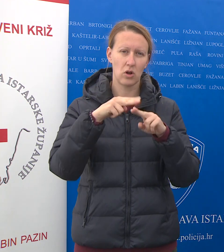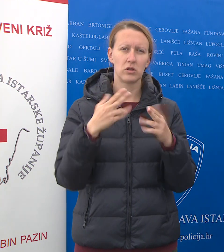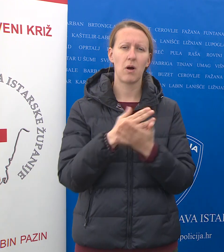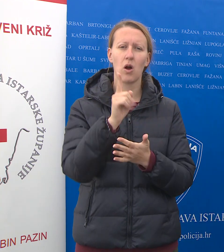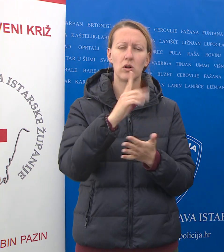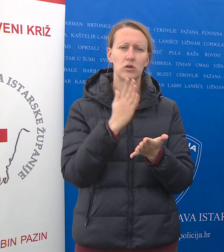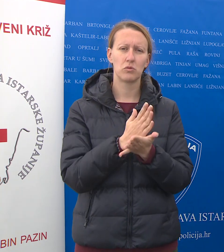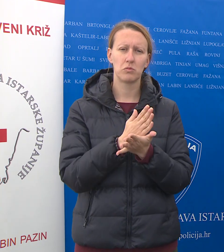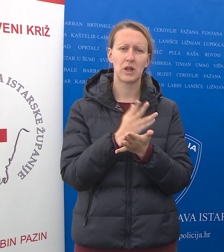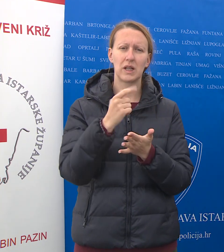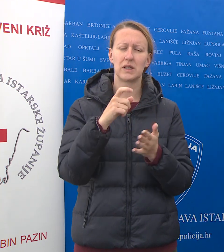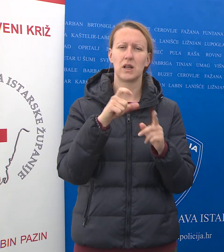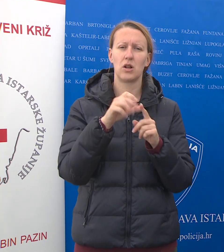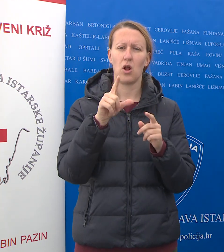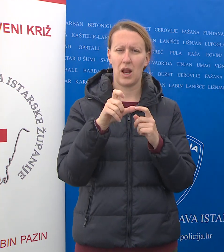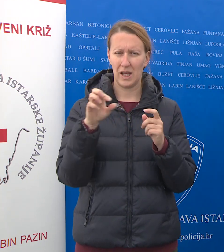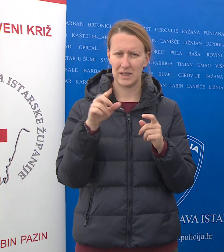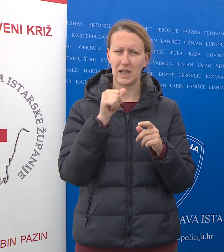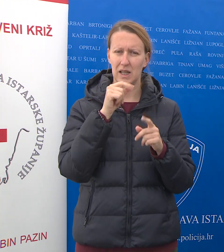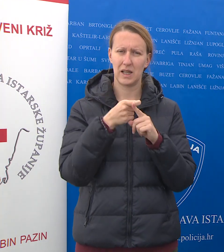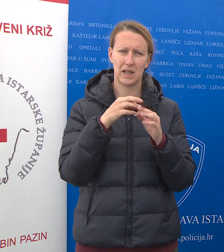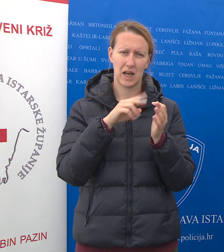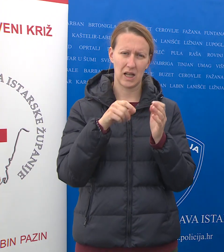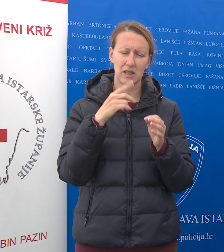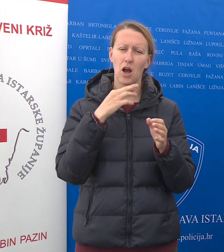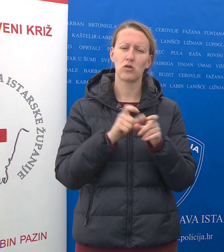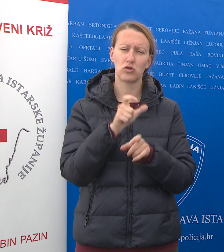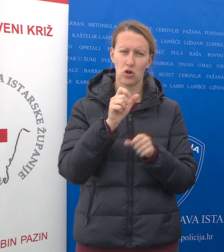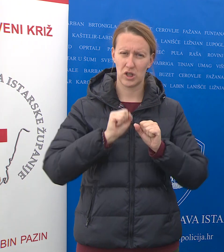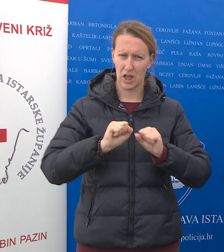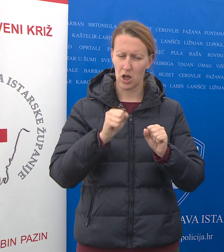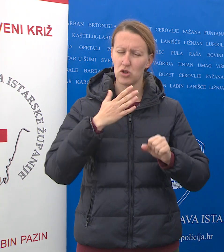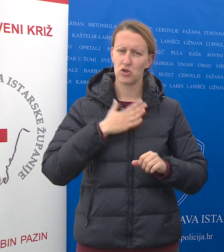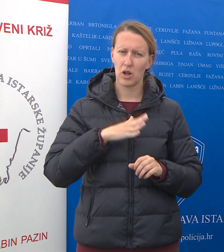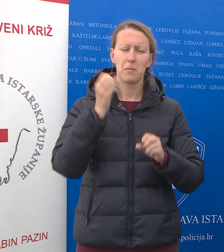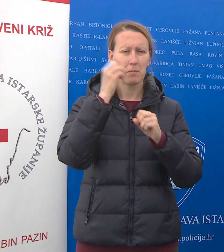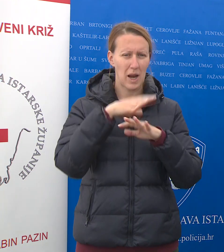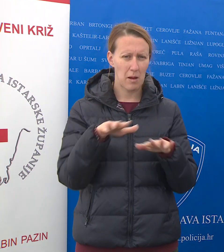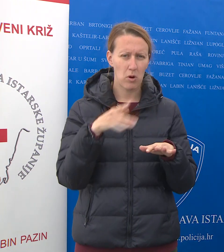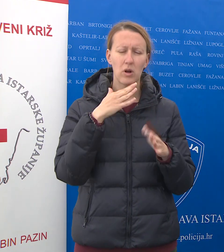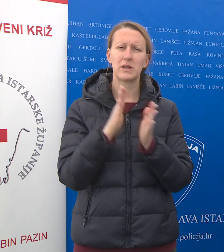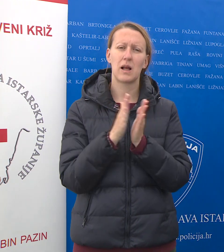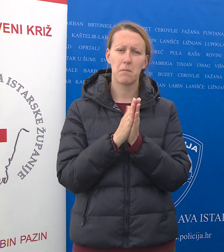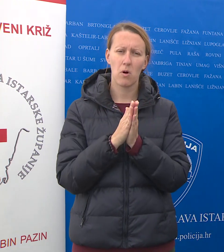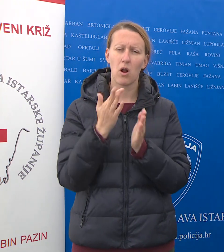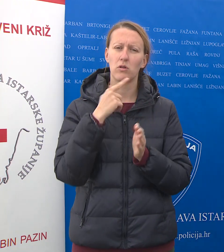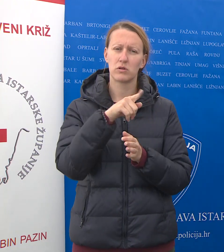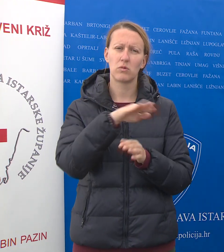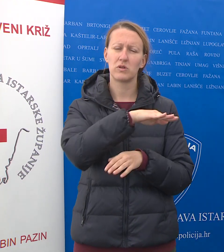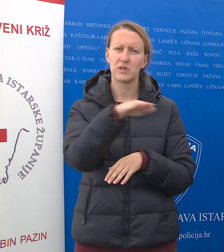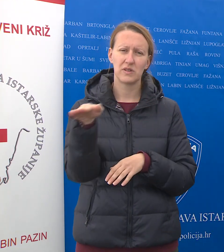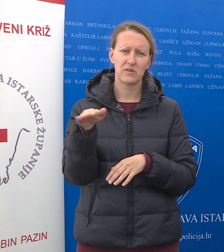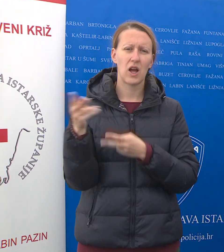ako nisu bili iz Notranjske i Dolenjske. Ono što želim kao stožer civilne zaštite preporučiti i zamoliti, kao što smo